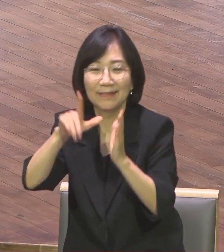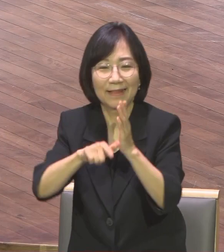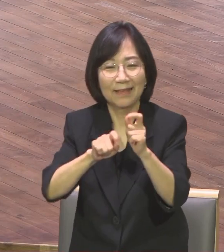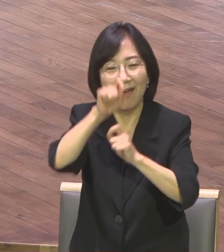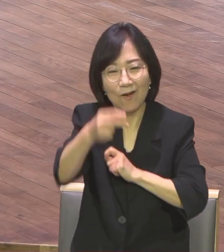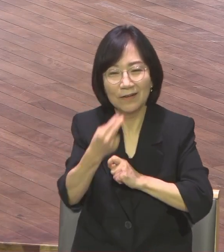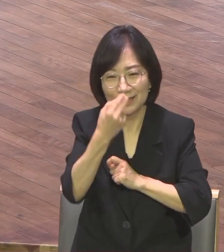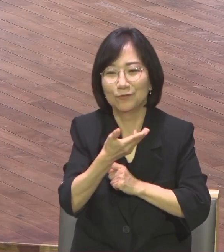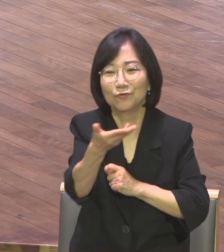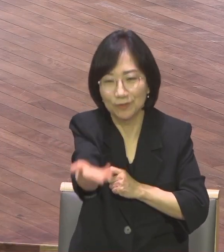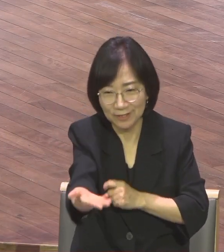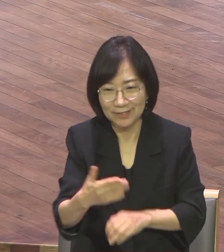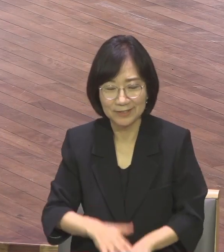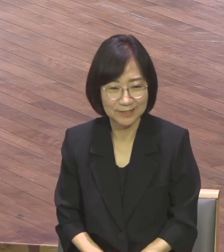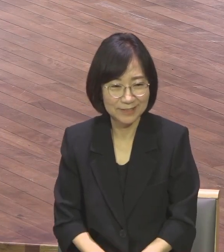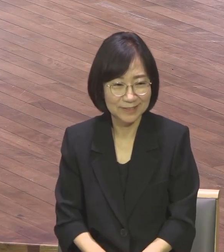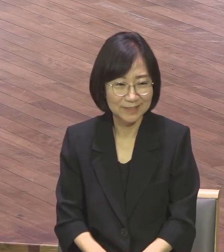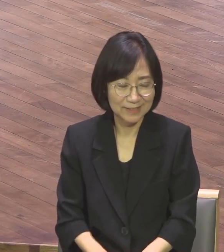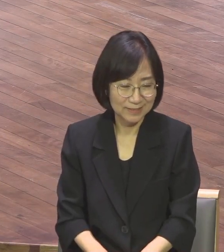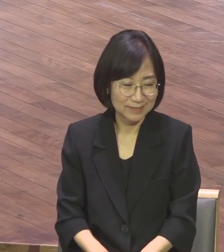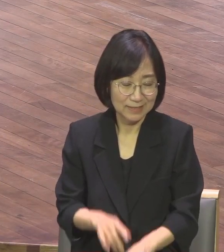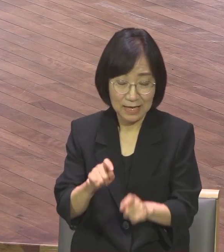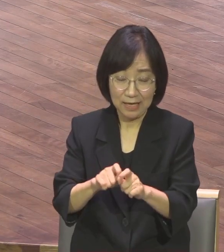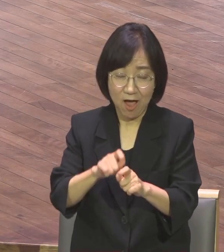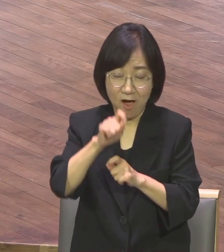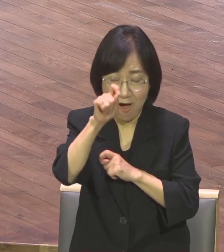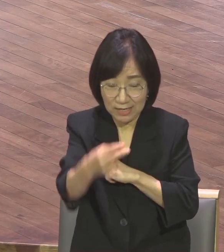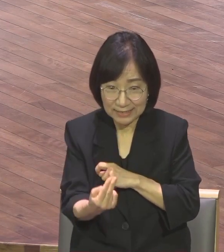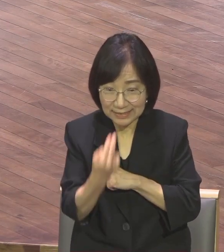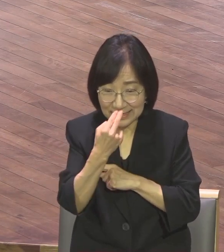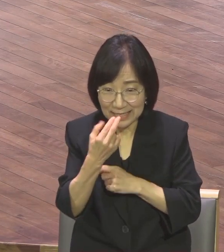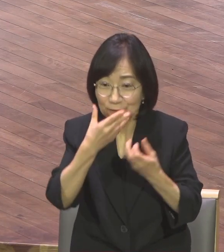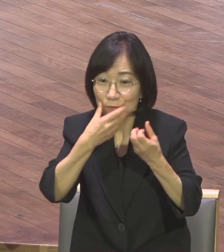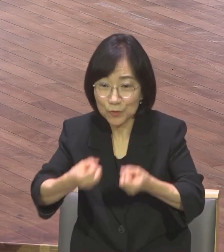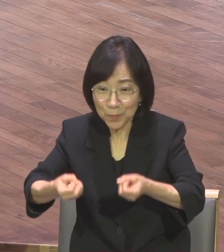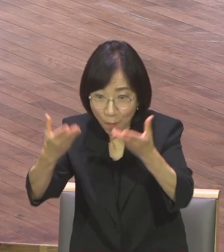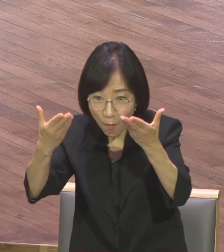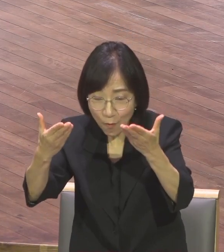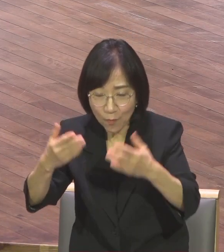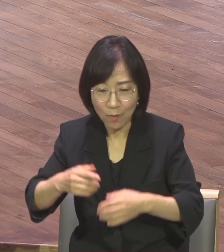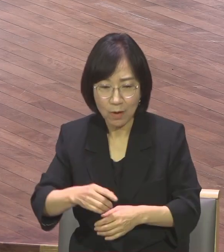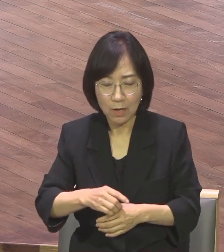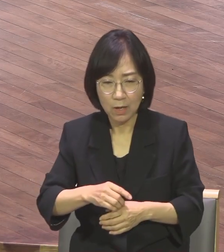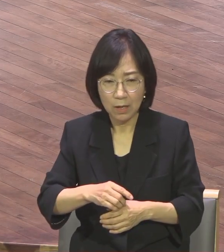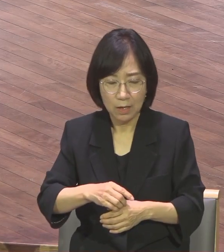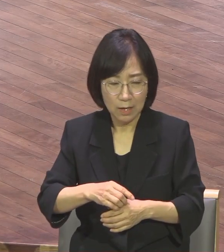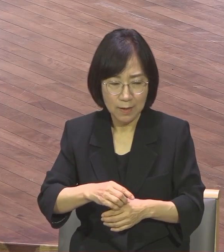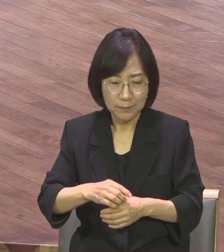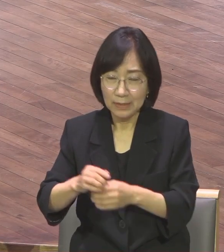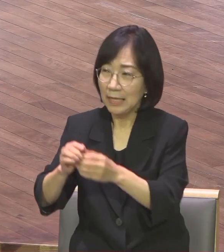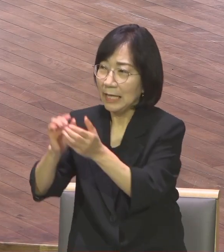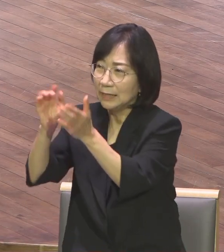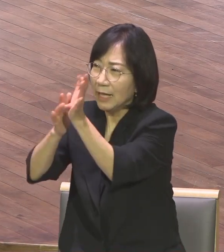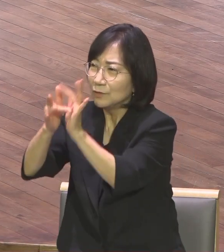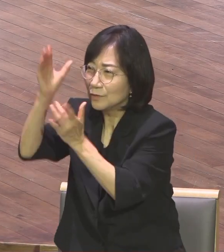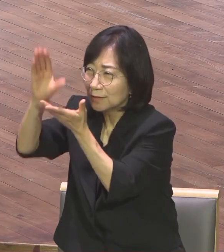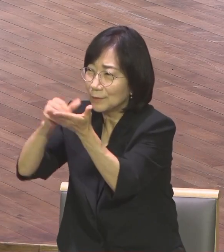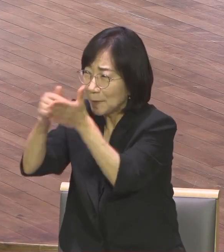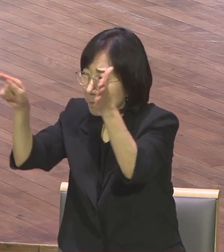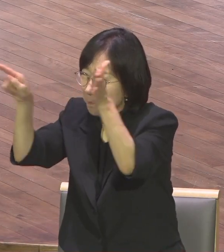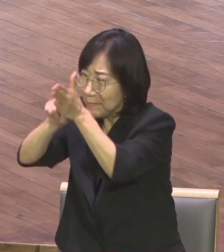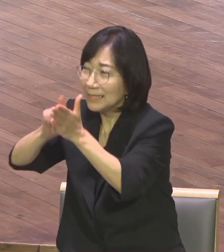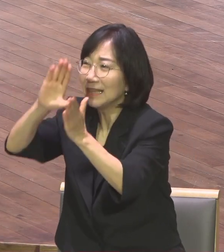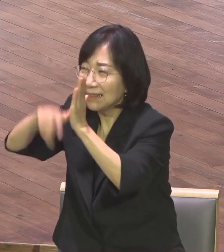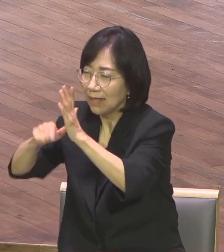3장 16절에 보면 이 영생의 축복이 어떤 인간에게 조건 없이 오직 예수 그리스도를 믿기만 하면